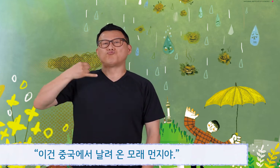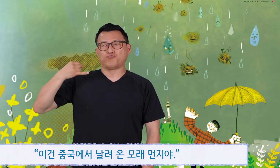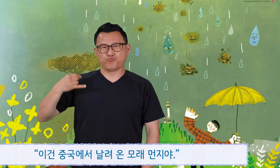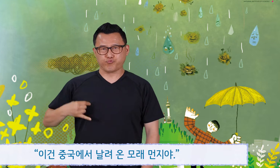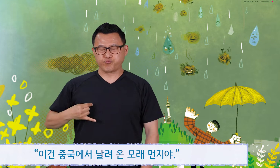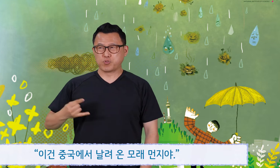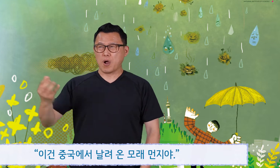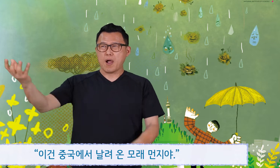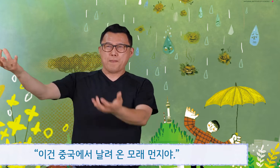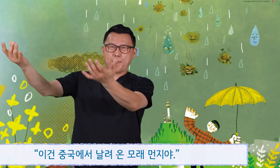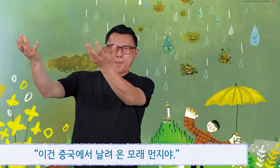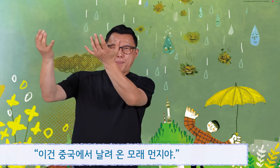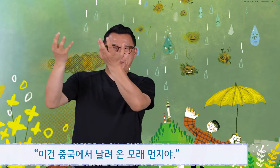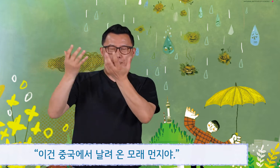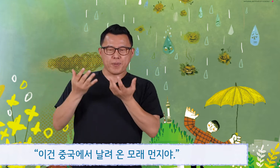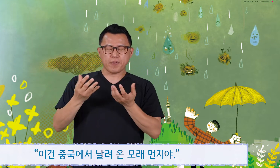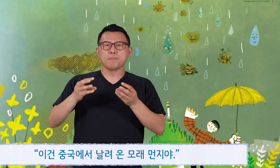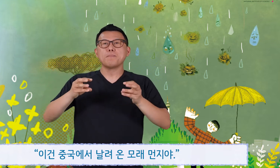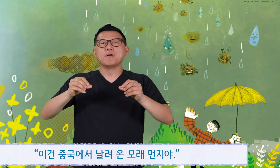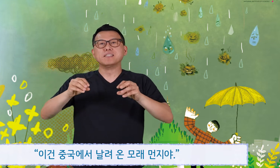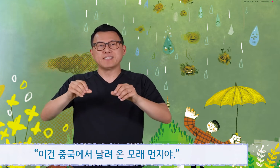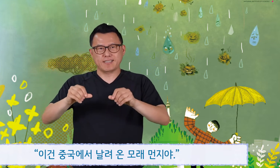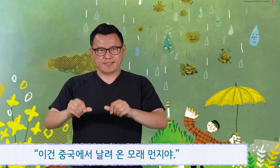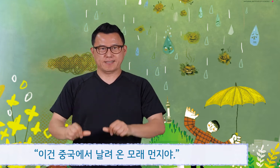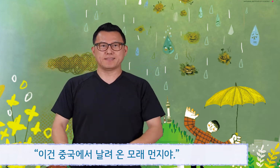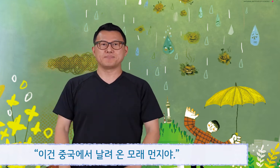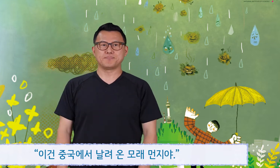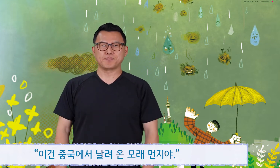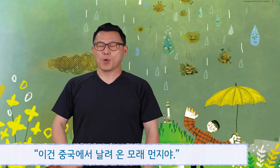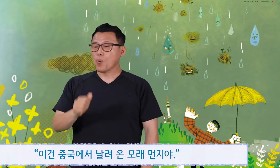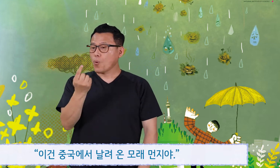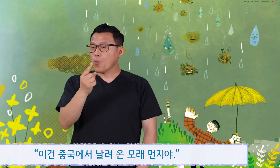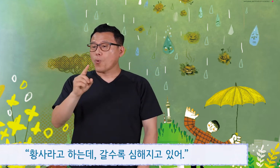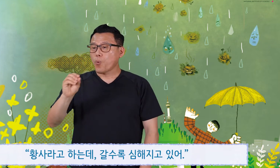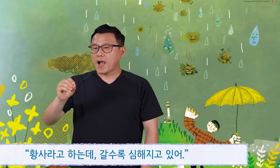이건 중국에서 날려온 모래먼지야.